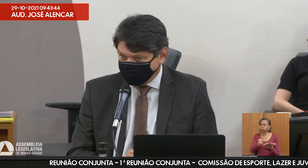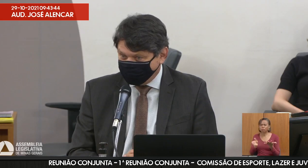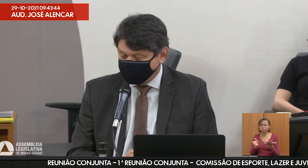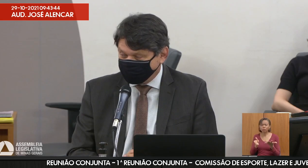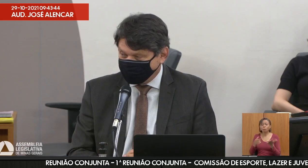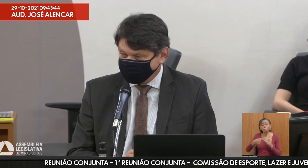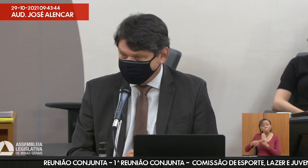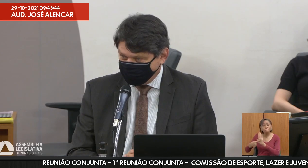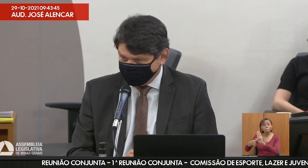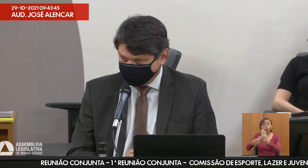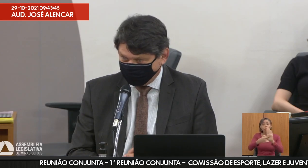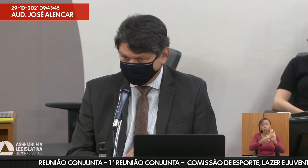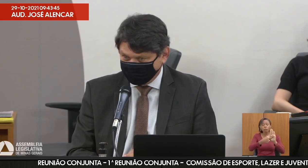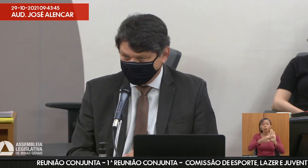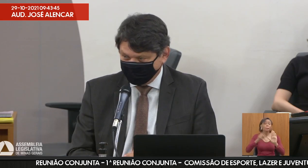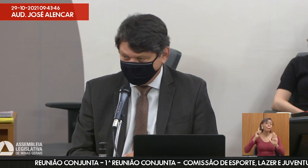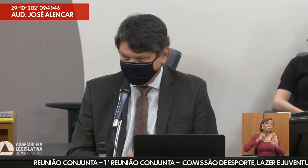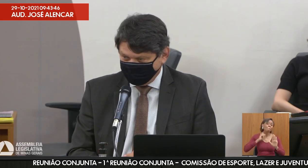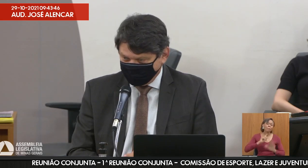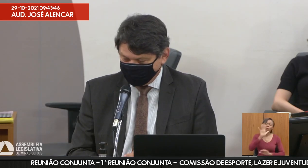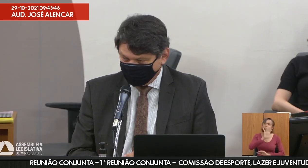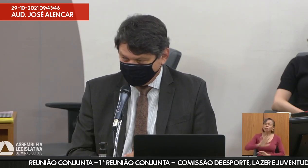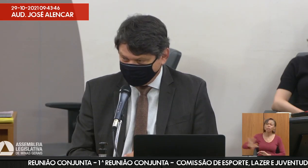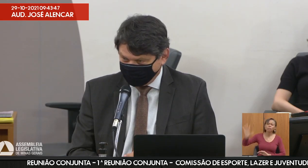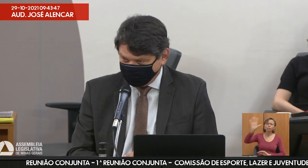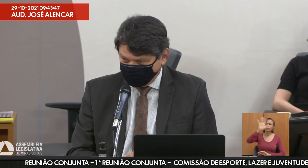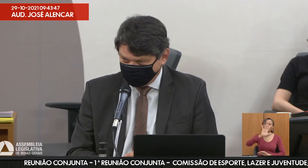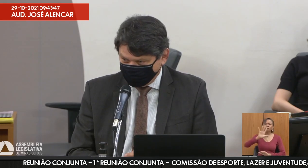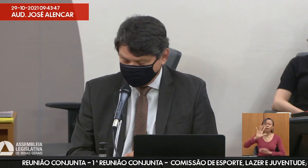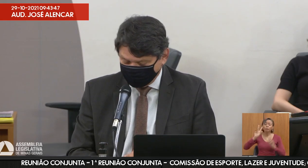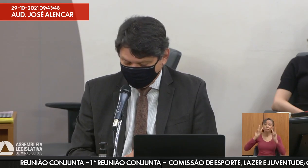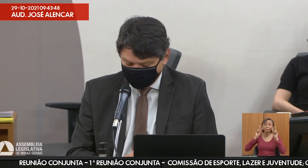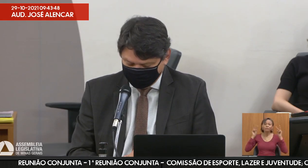Minas Gerais inteiro, para que todas as prefeituras também